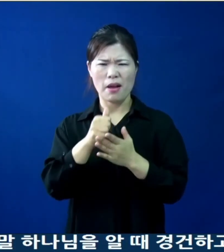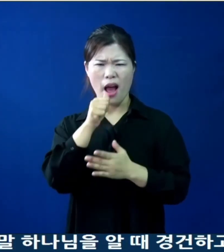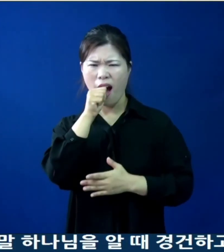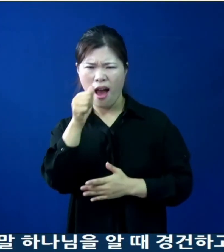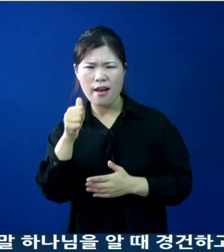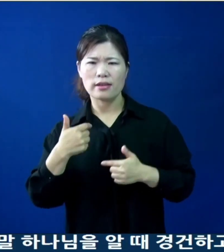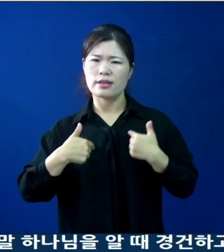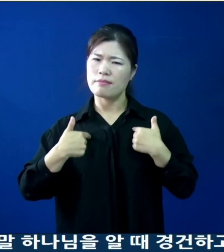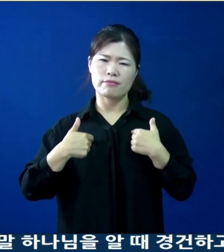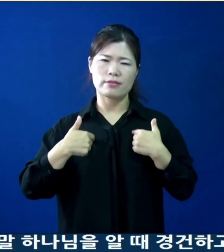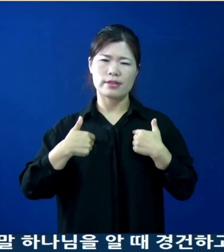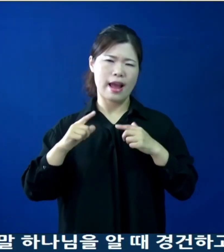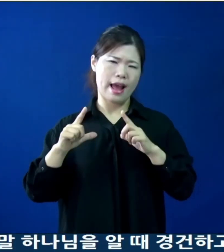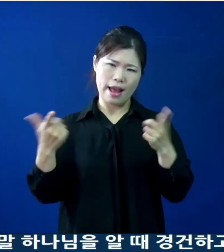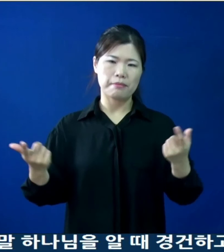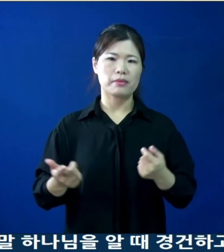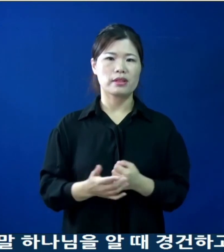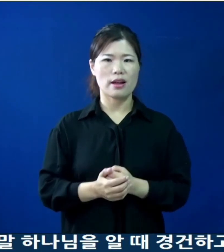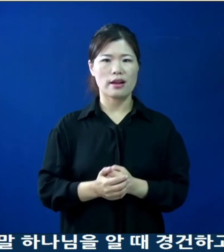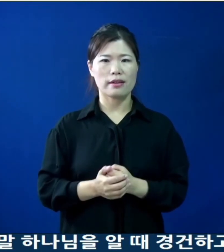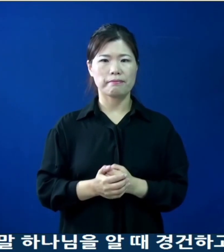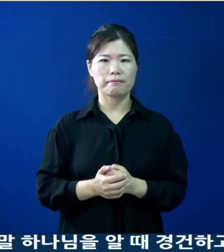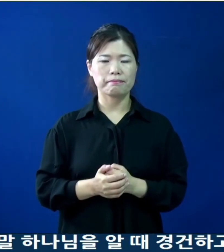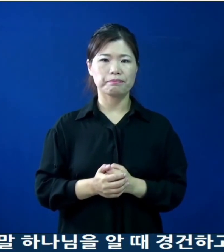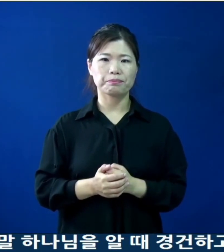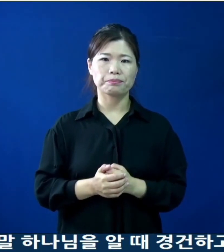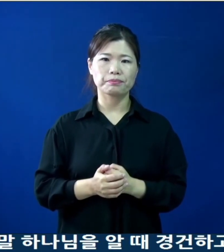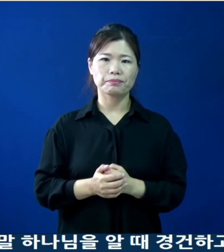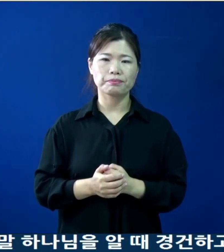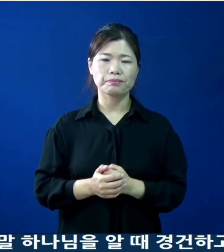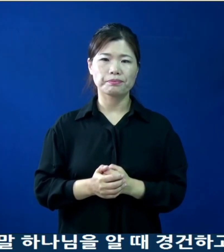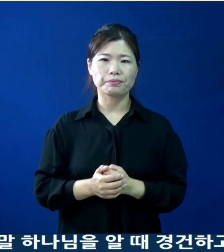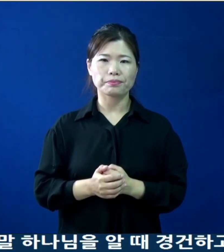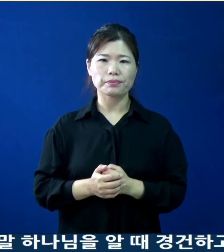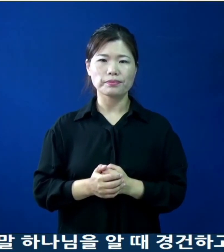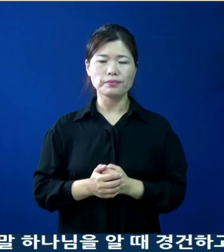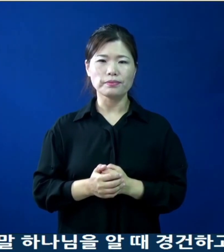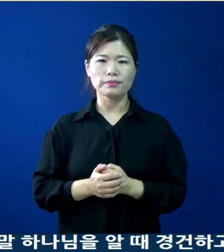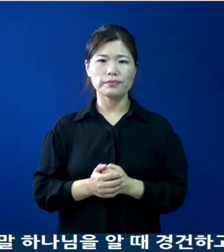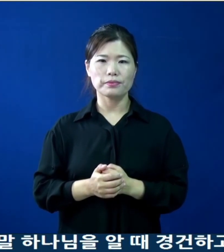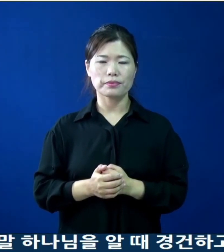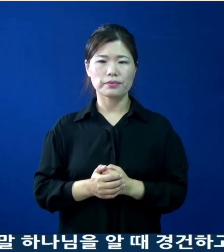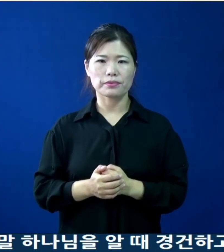기쁘게 여기지 아니하신다는 사실이죠.